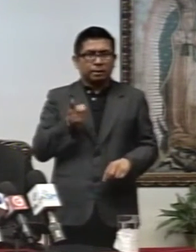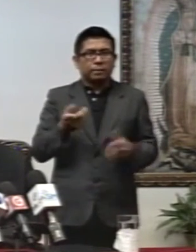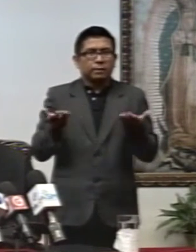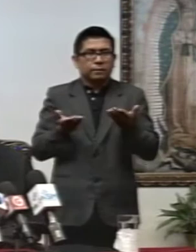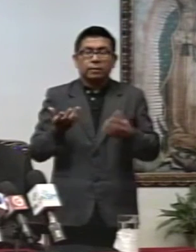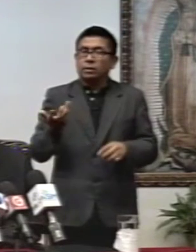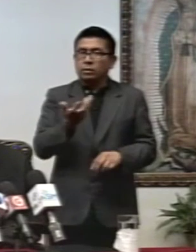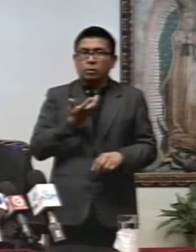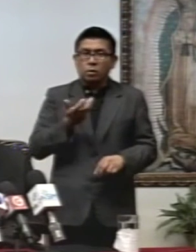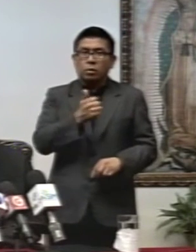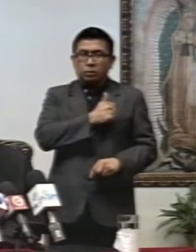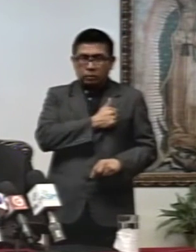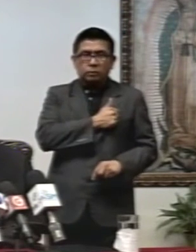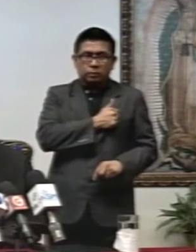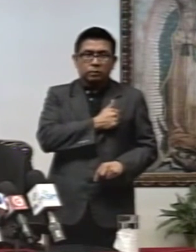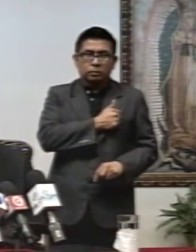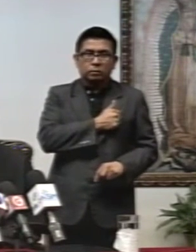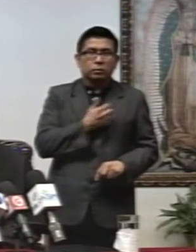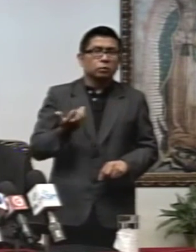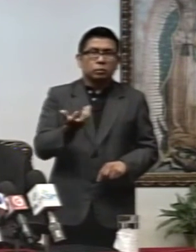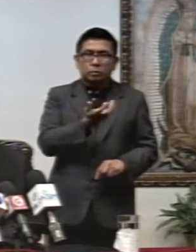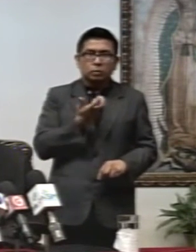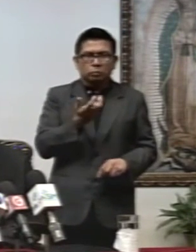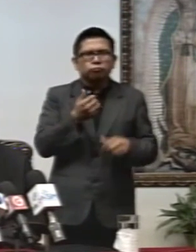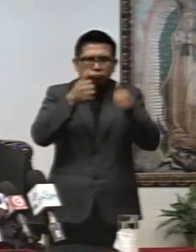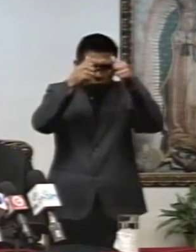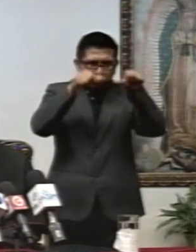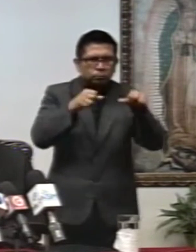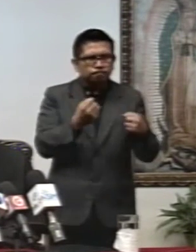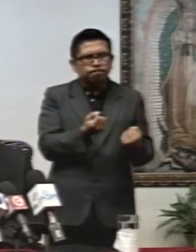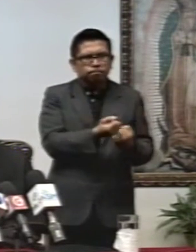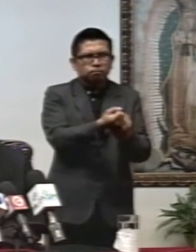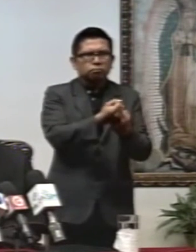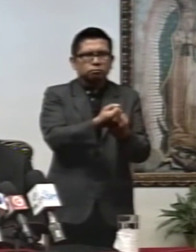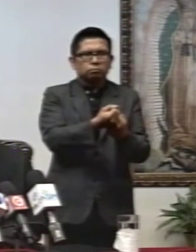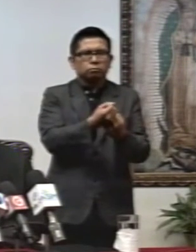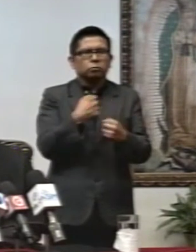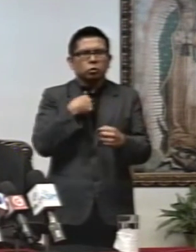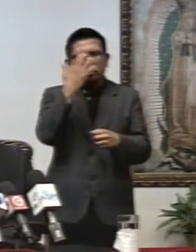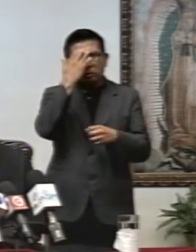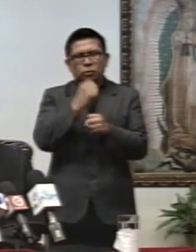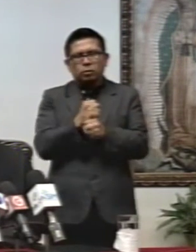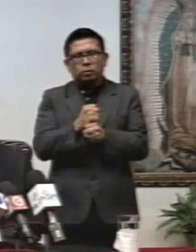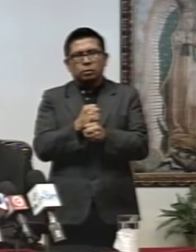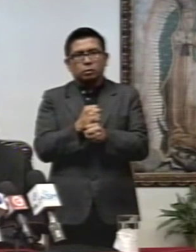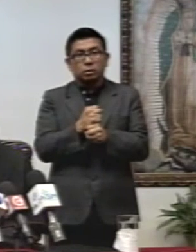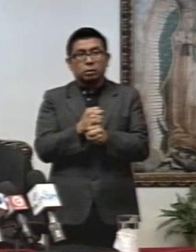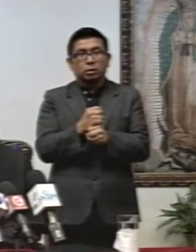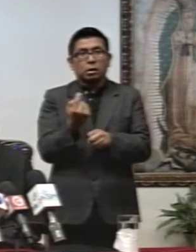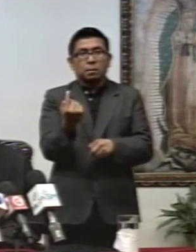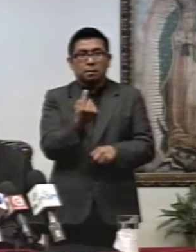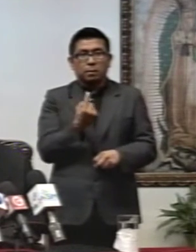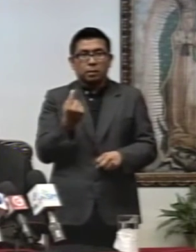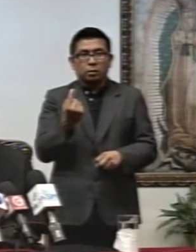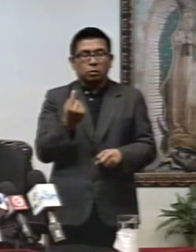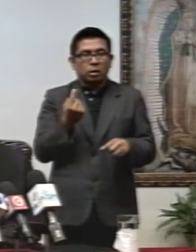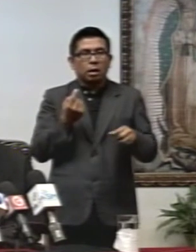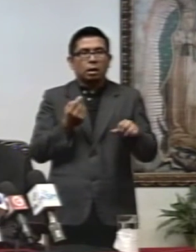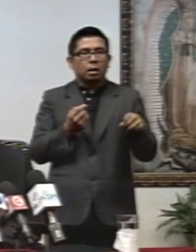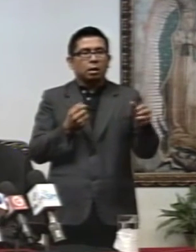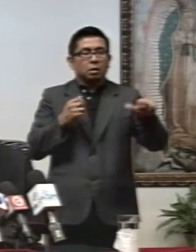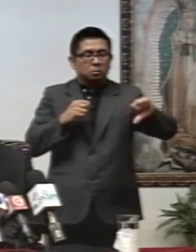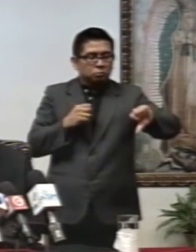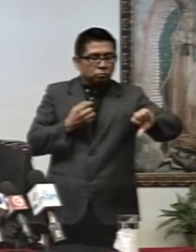somos responsables. Deberíamos estar a favor de esto. Yo estoy seguro que la persona va a reaccionar positivamente si